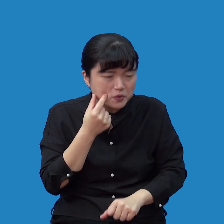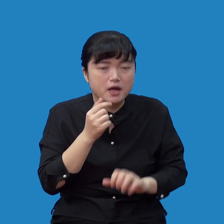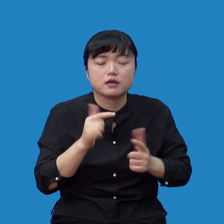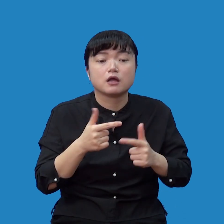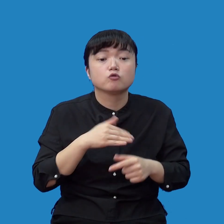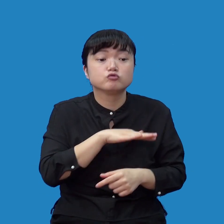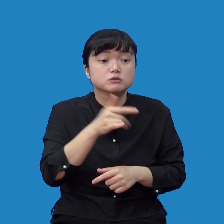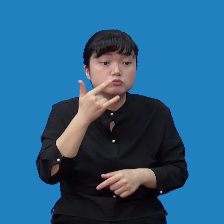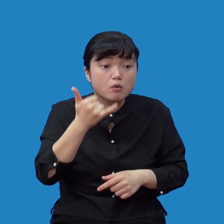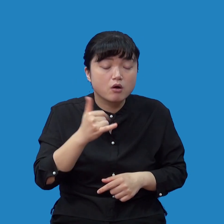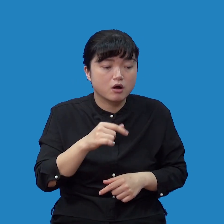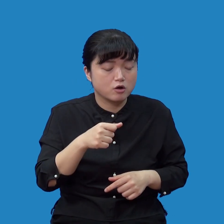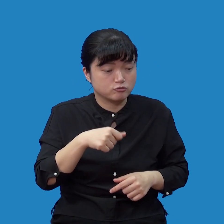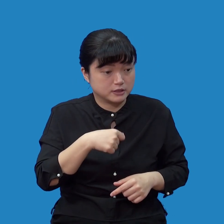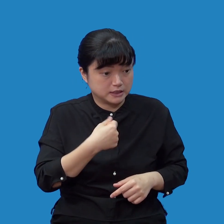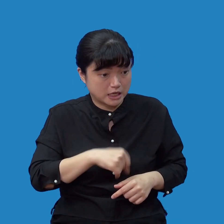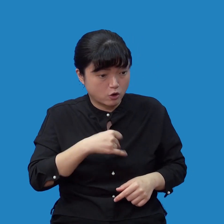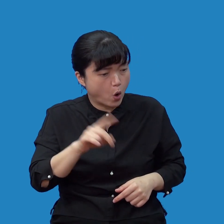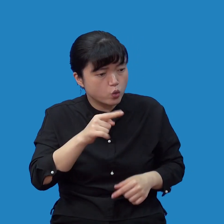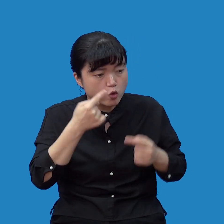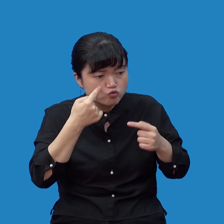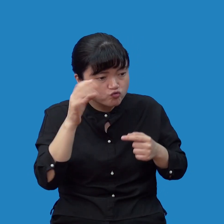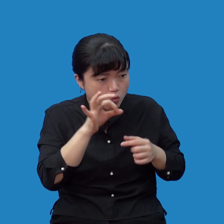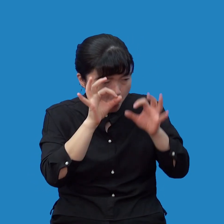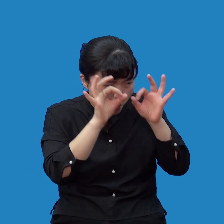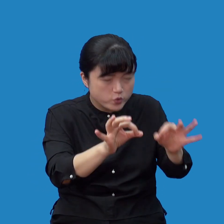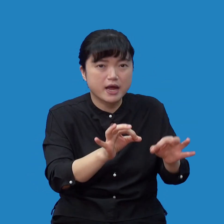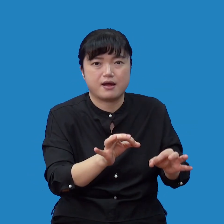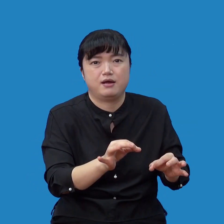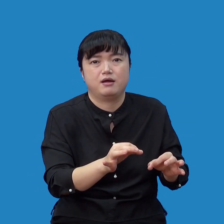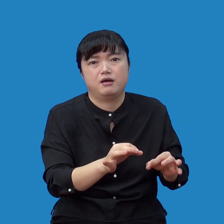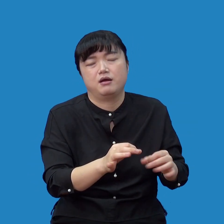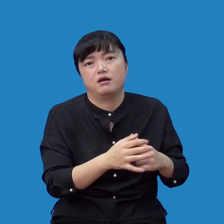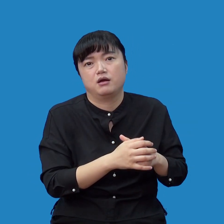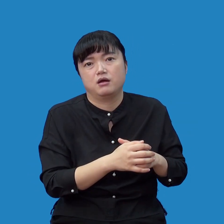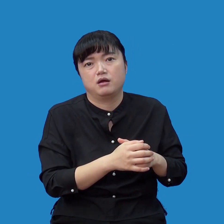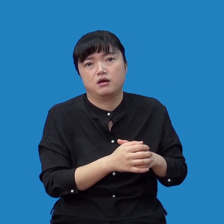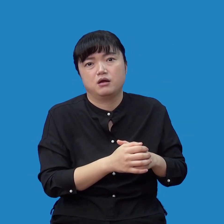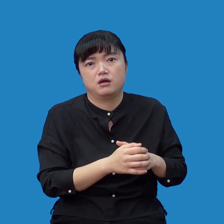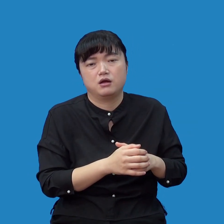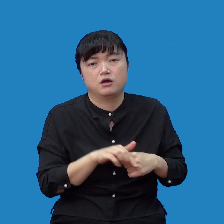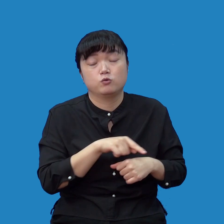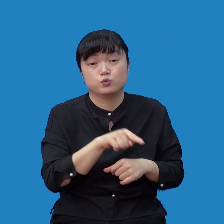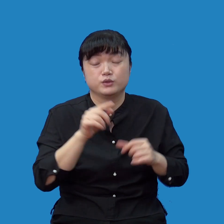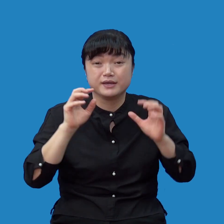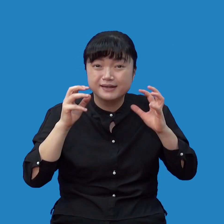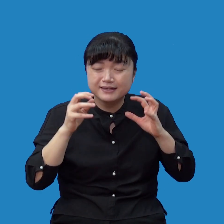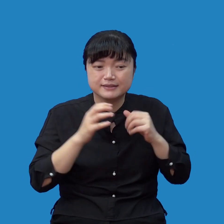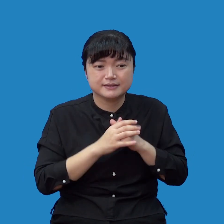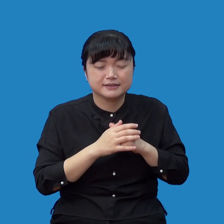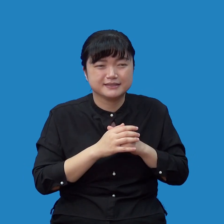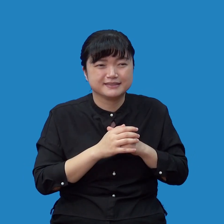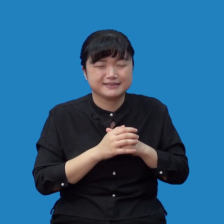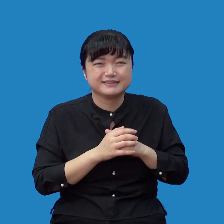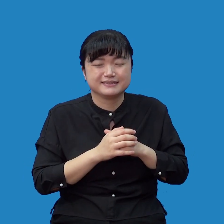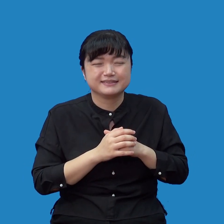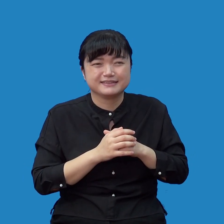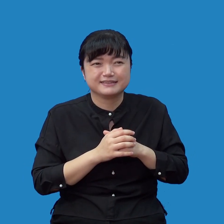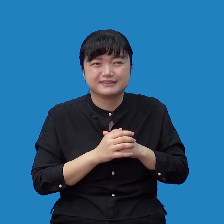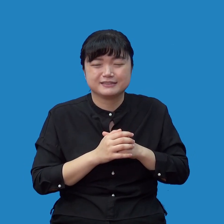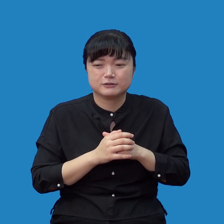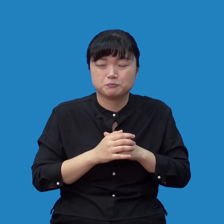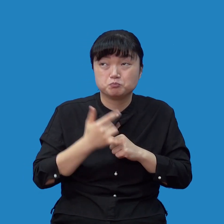부모된 우리가 자녀를 어떤 눈으로 보고 있는가입니다. 우리 아이들은 부모 눈빛만 봐도 무슨